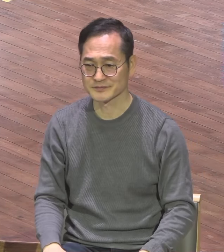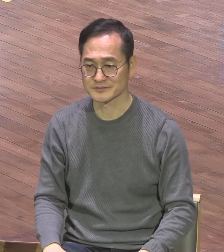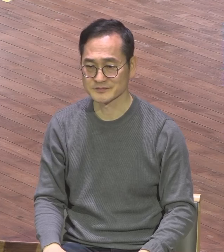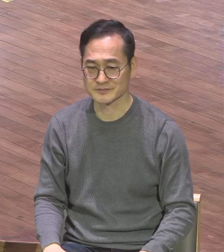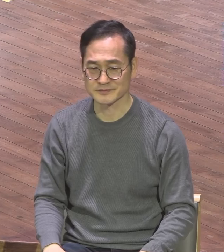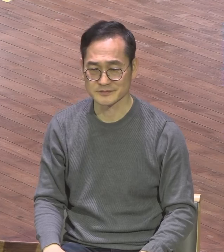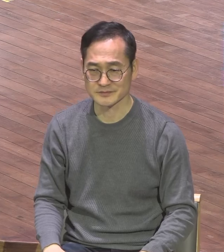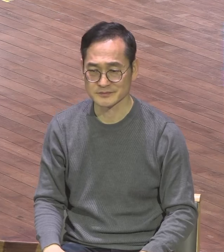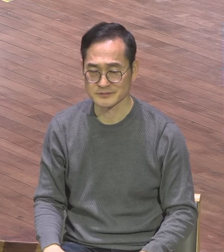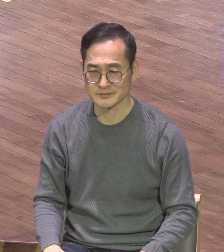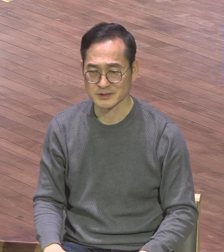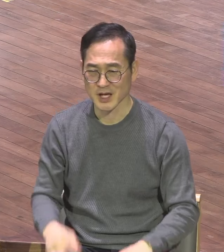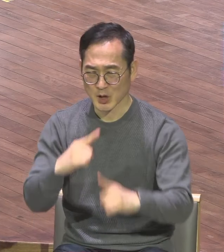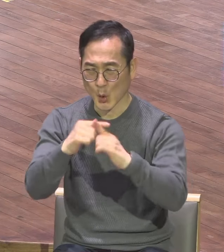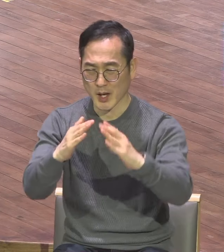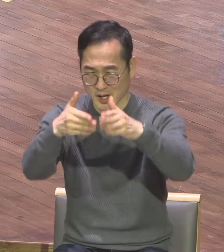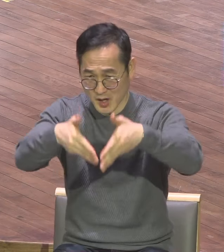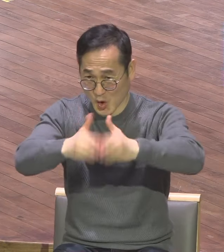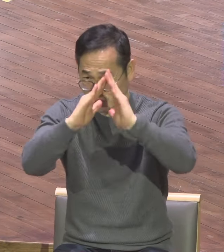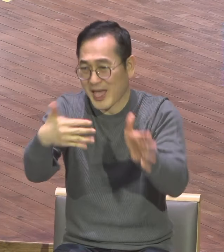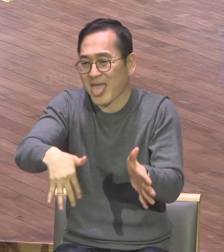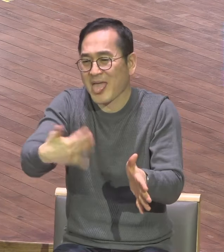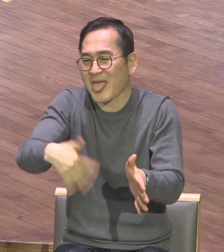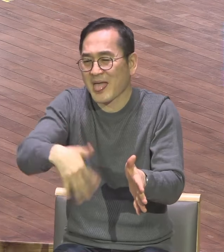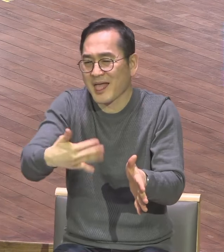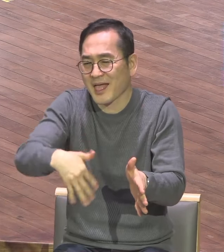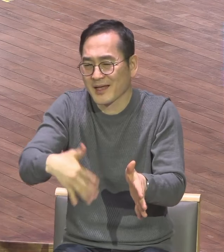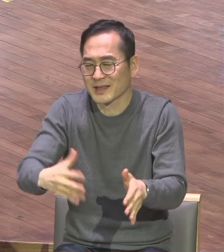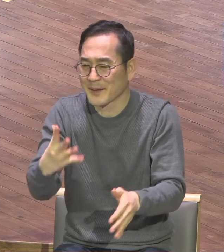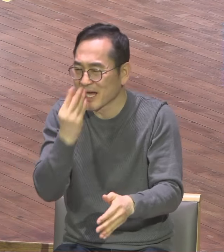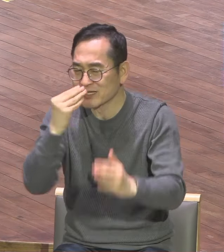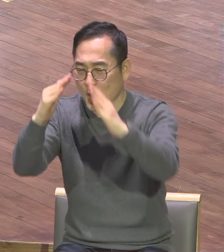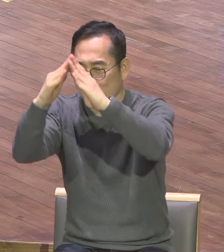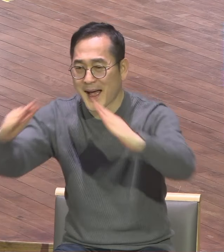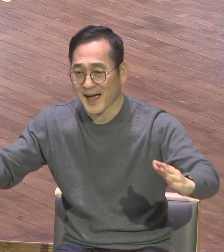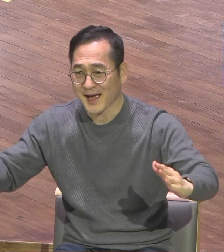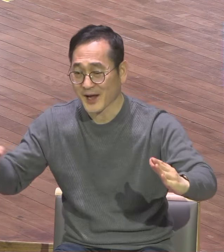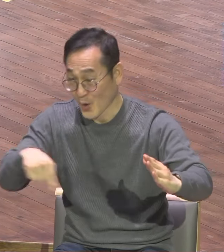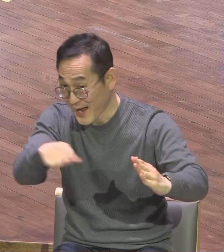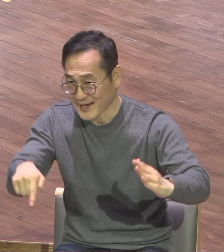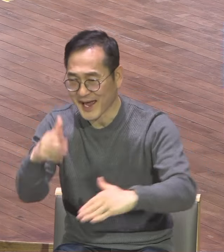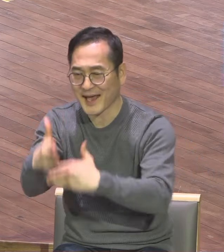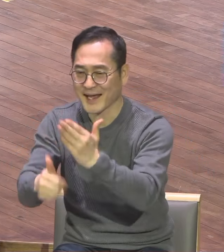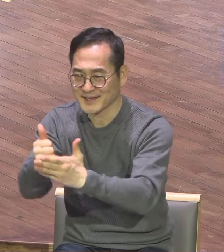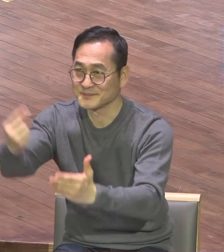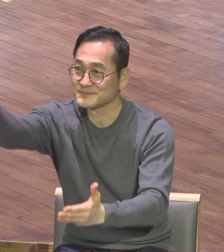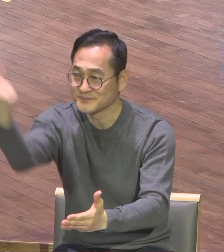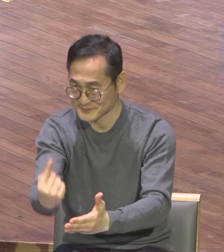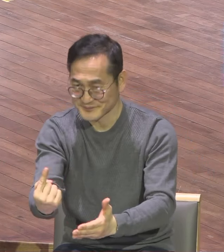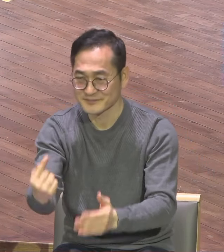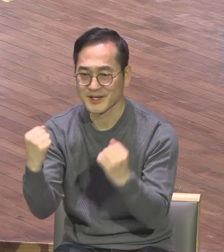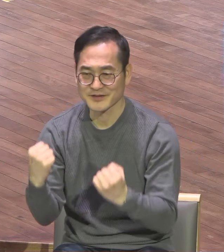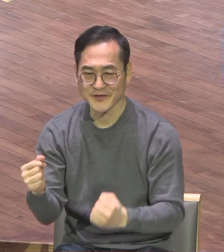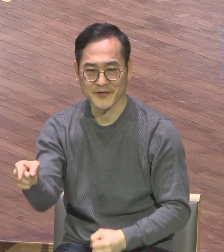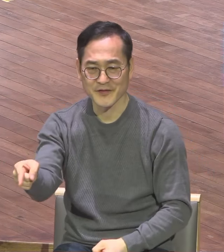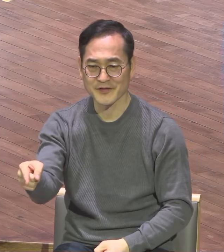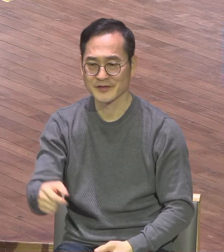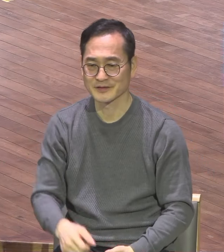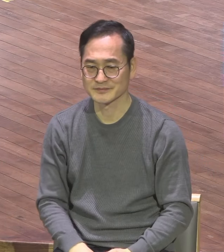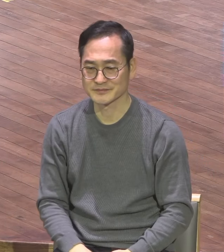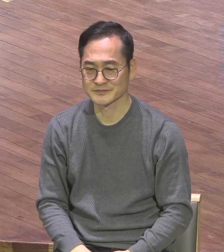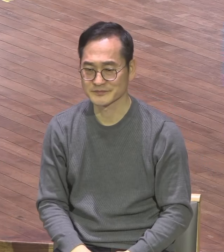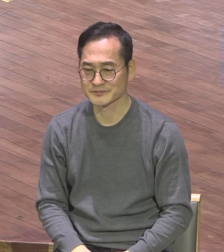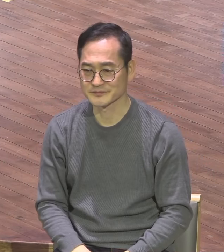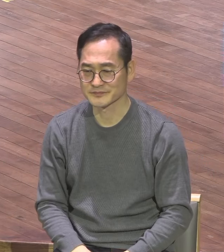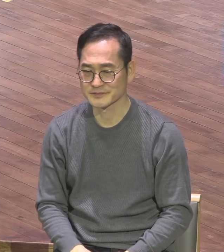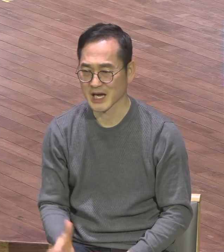그렇게 건축되지 않았기 때문에 그때 성막에 하나님이 계셨어요. 하나님 임재에 계셨어요.